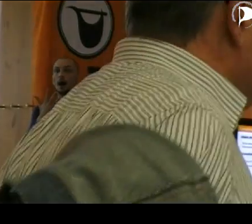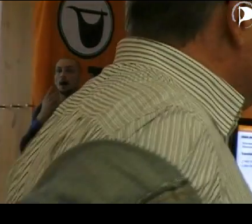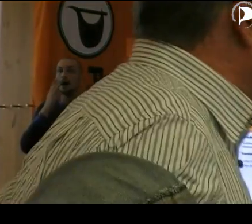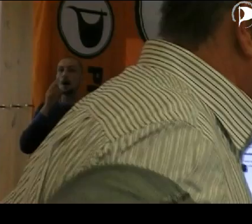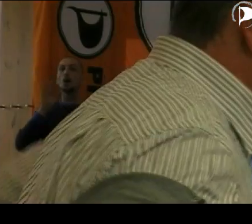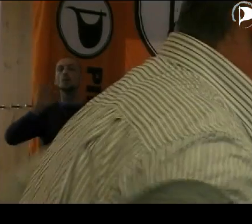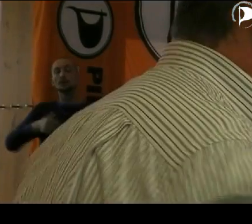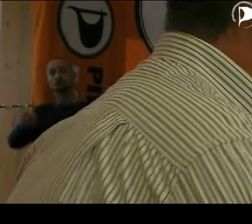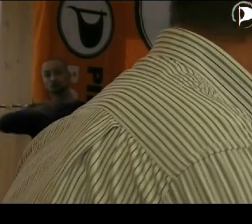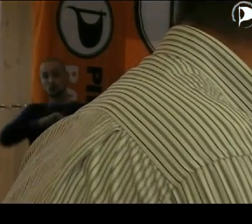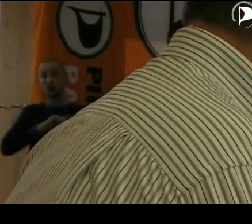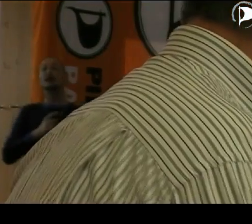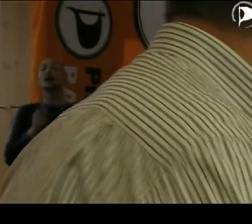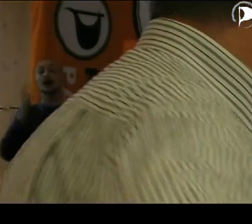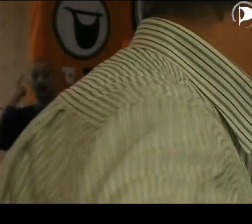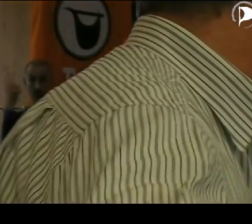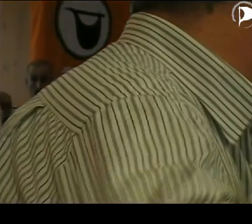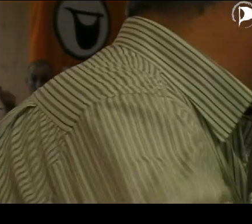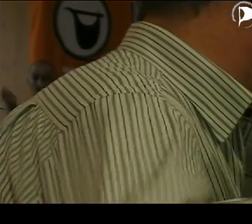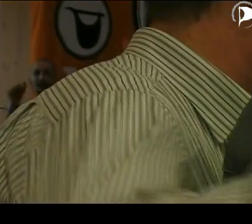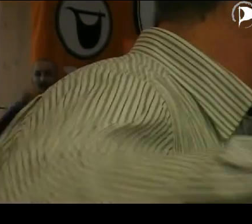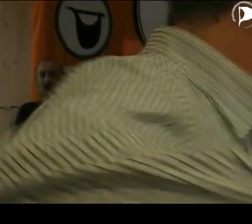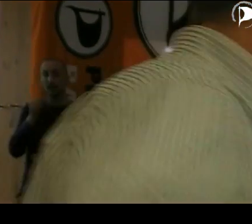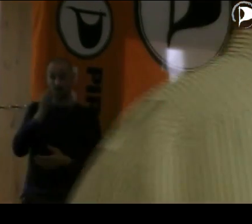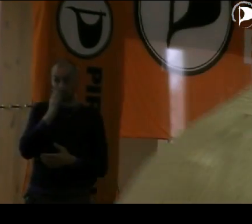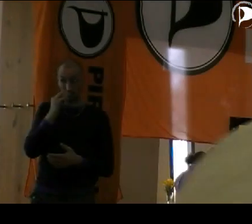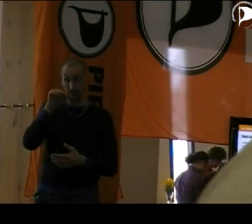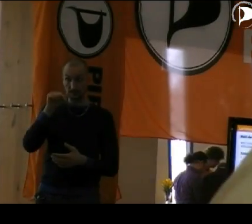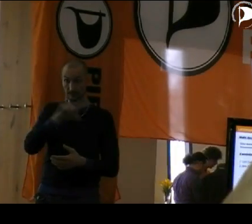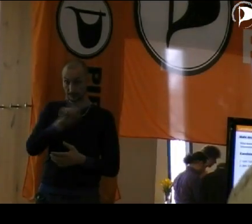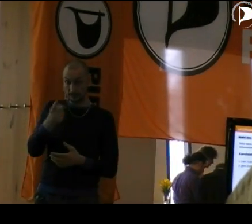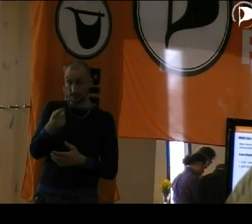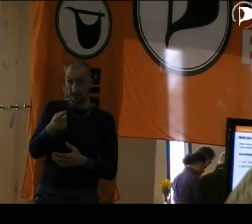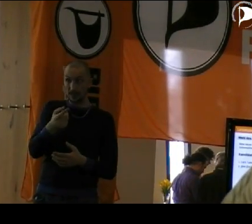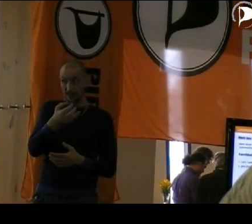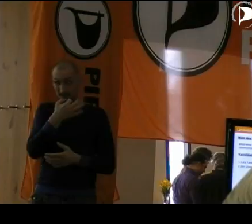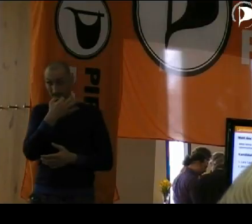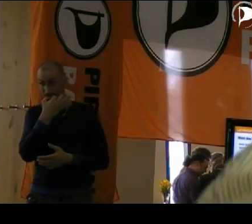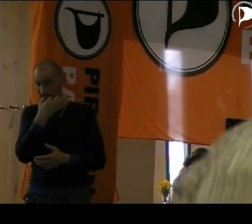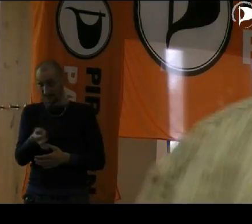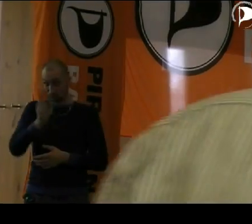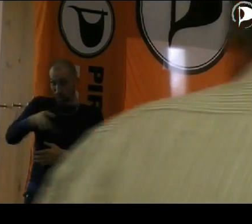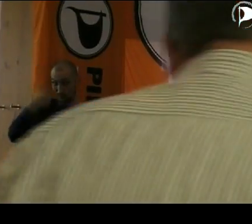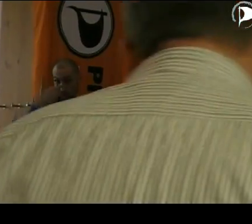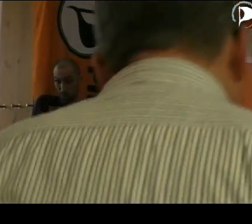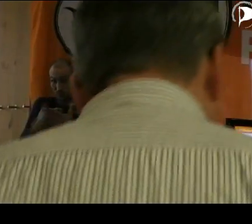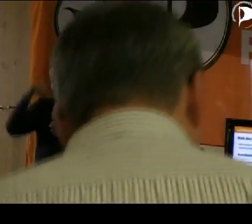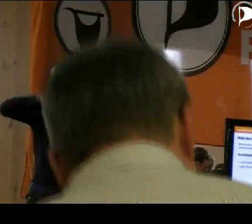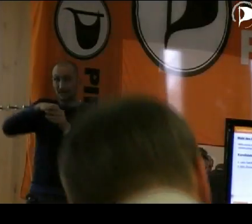ohne hat sich warten stimmt es überhaupt dann gesagt dass ich nicht benötigen